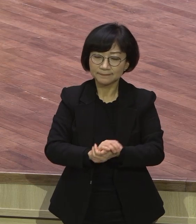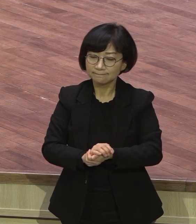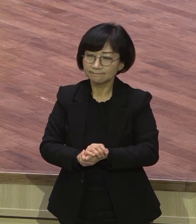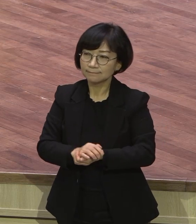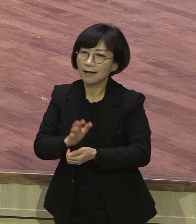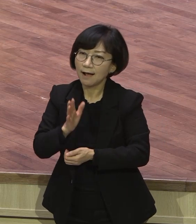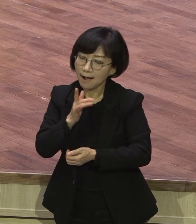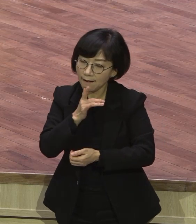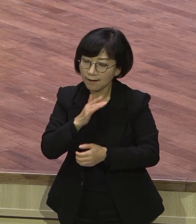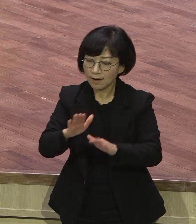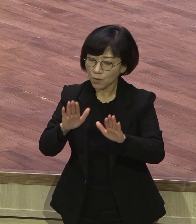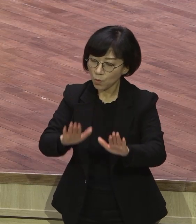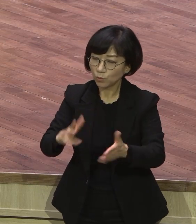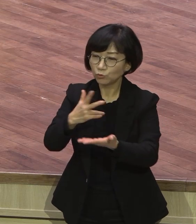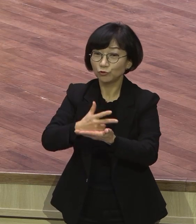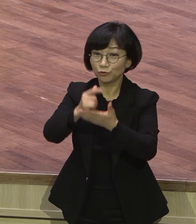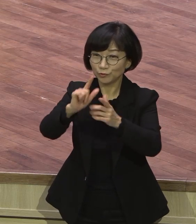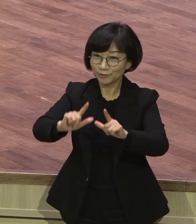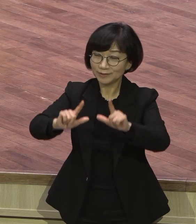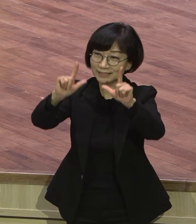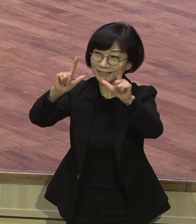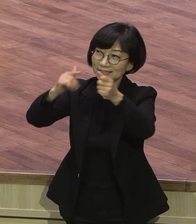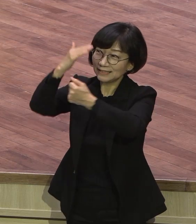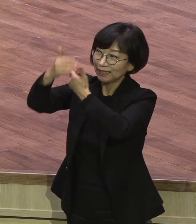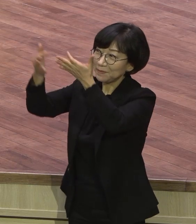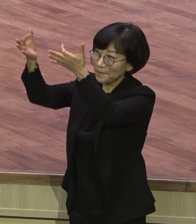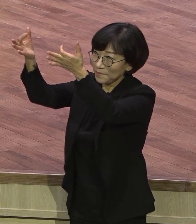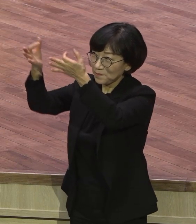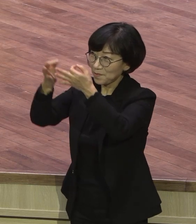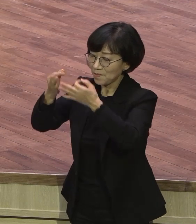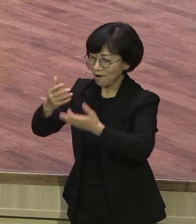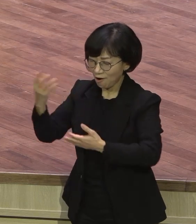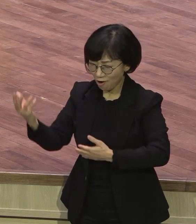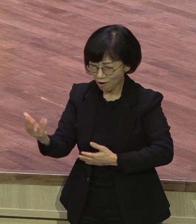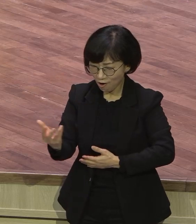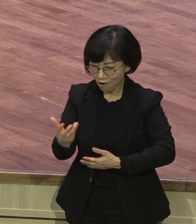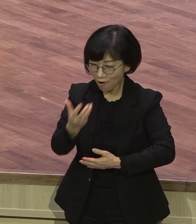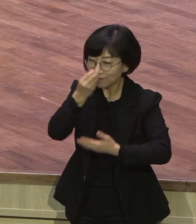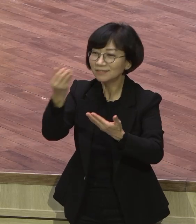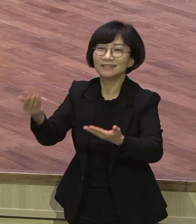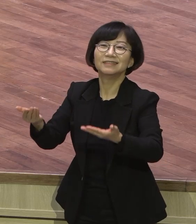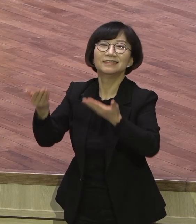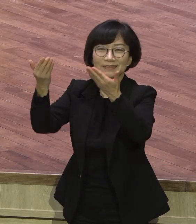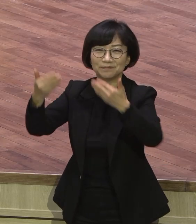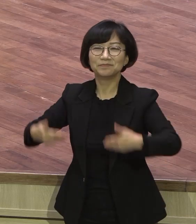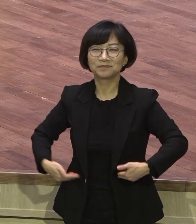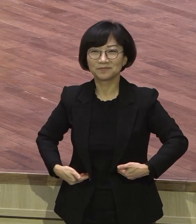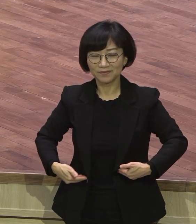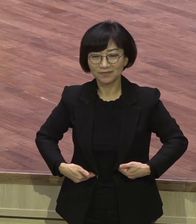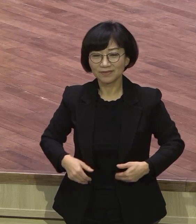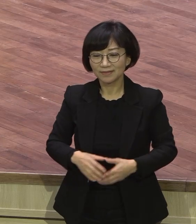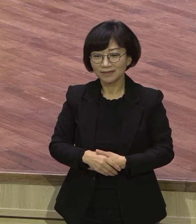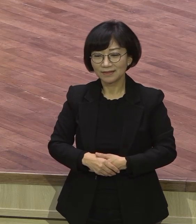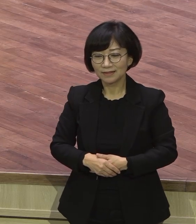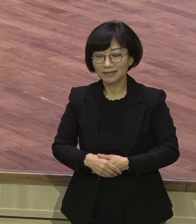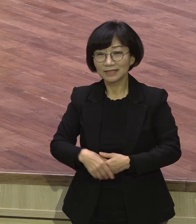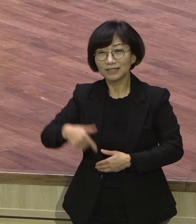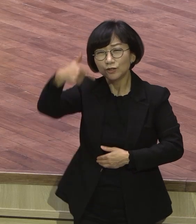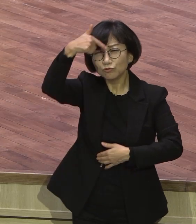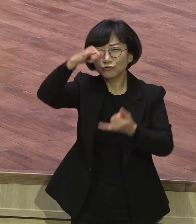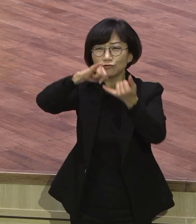날을 거룩하나님 앞에 거룩하게 지키는 하나님 앞에 드리는 삶 구약시대의 안식일이 지금